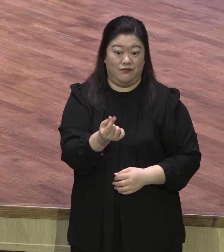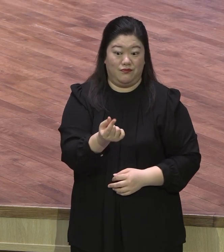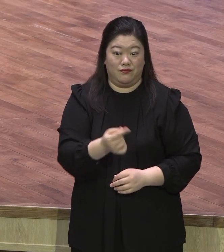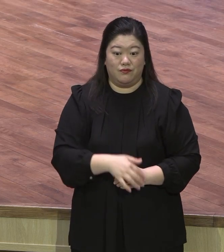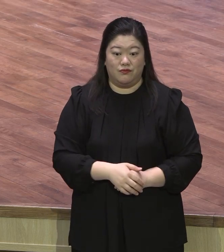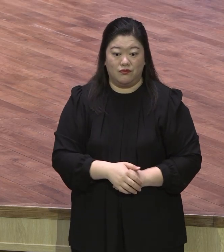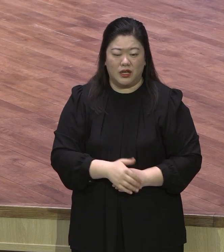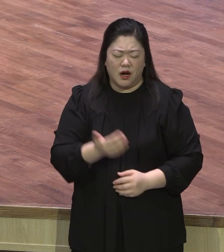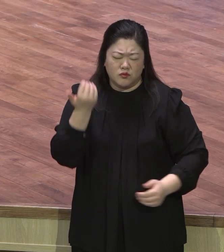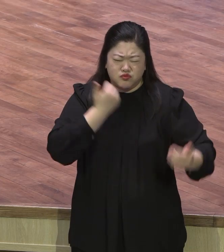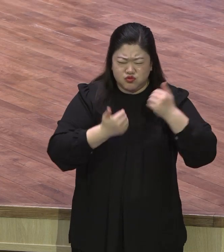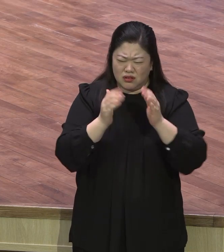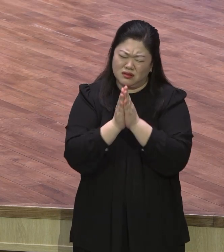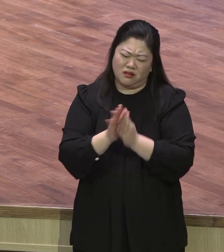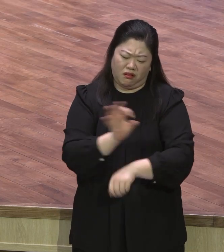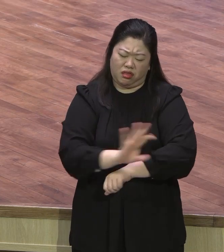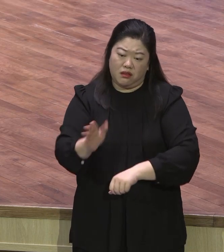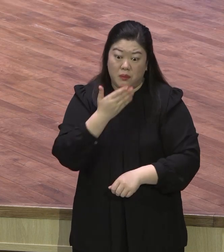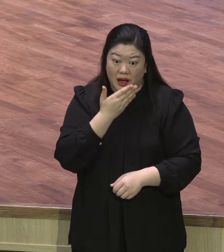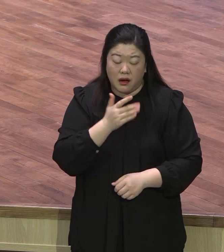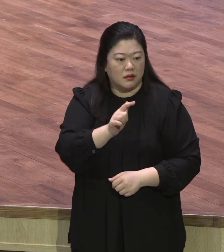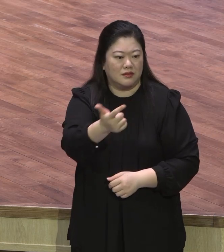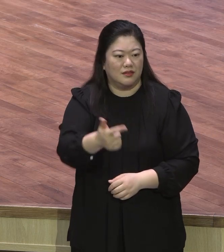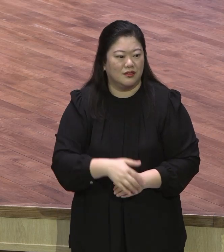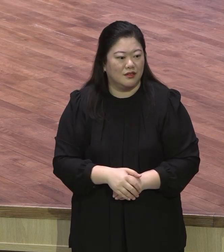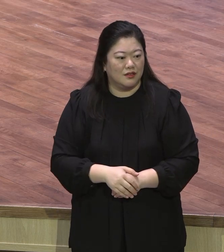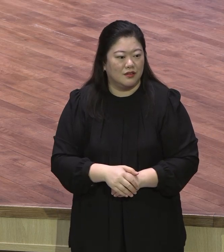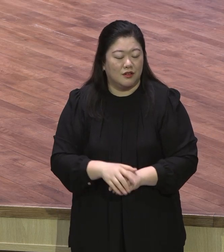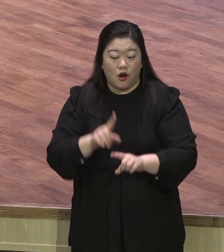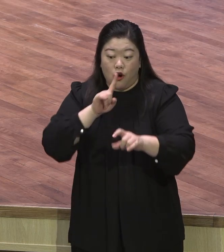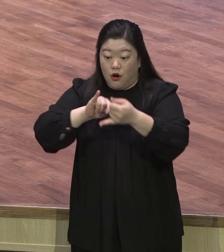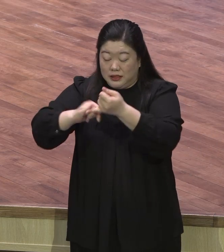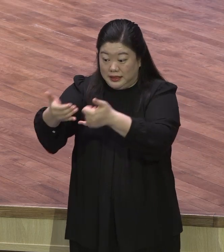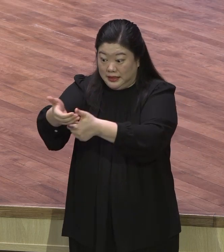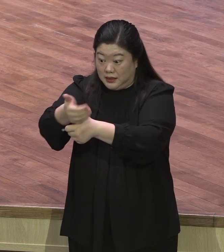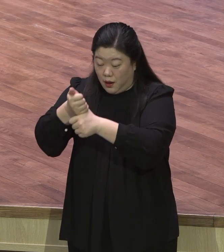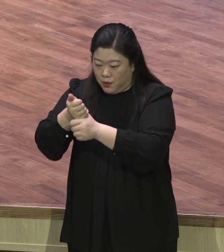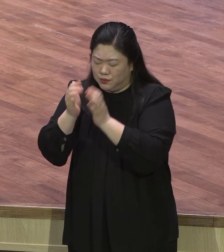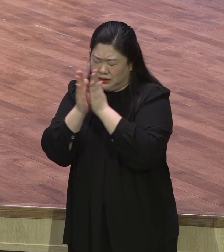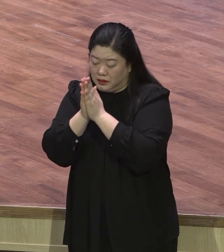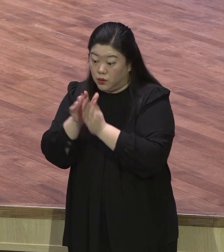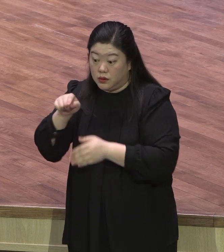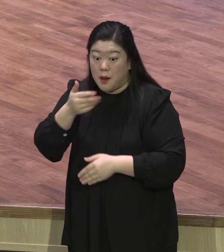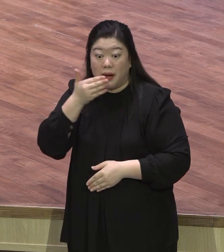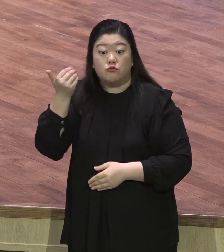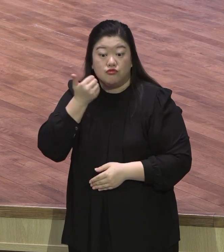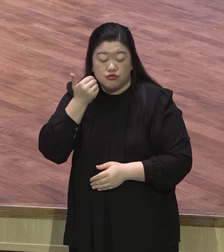아무나 하는 게 아니에요. 연약 기도는 아무나 하는 게 아니라고 구원받은 자만 할 수 있어요.